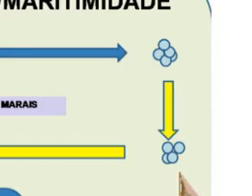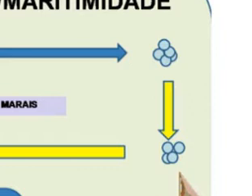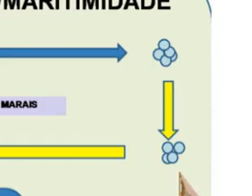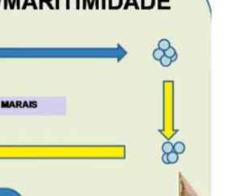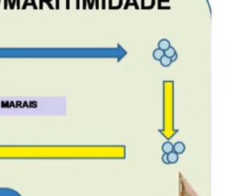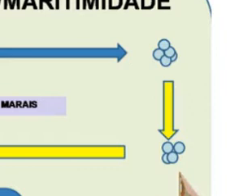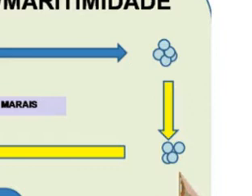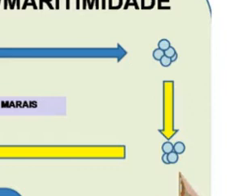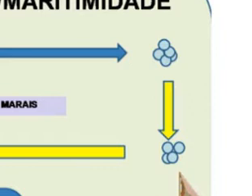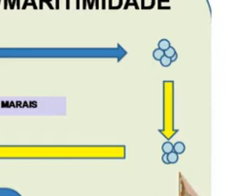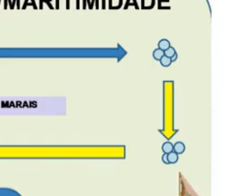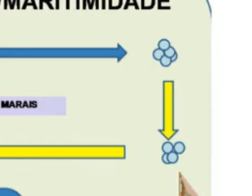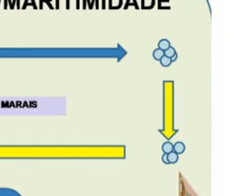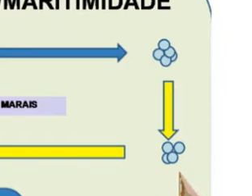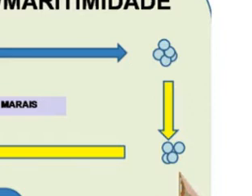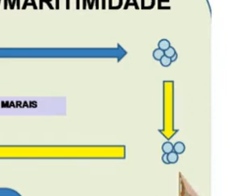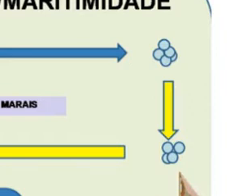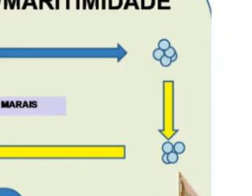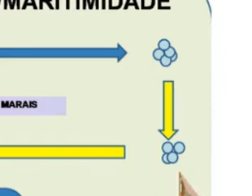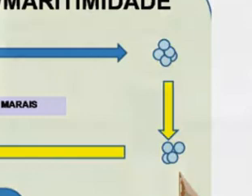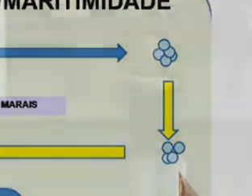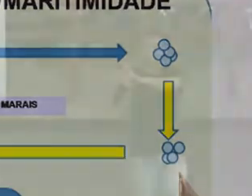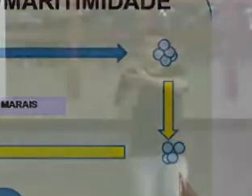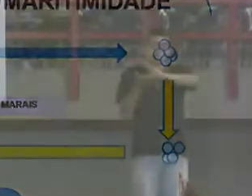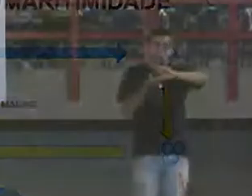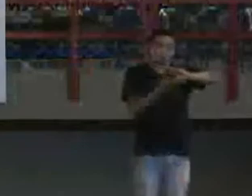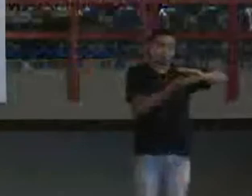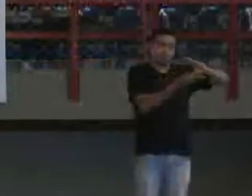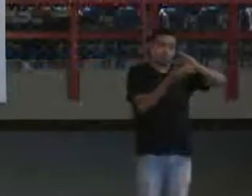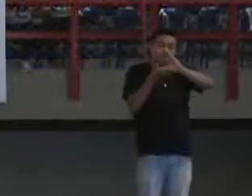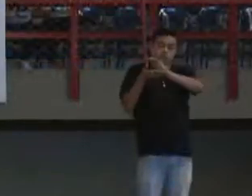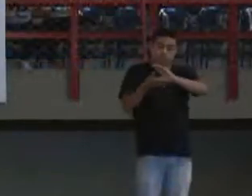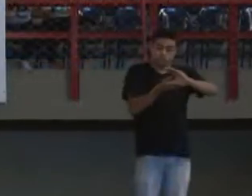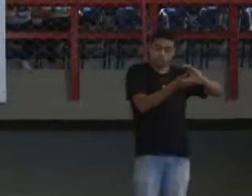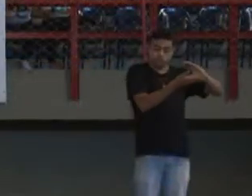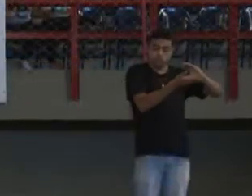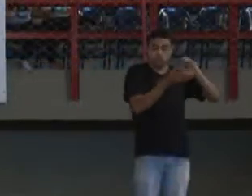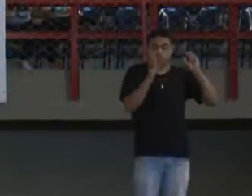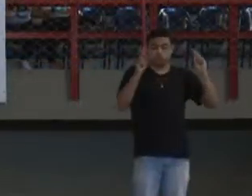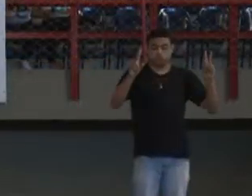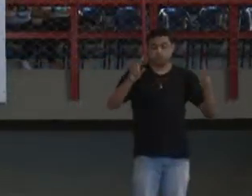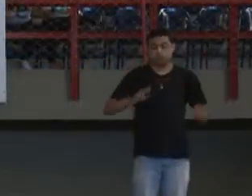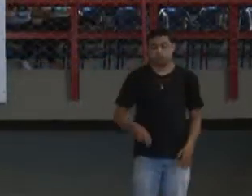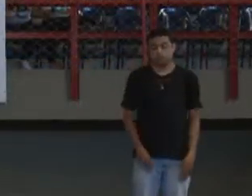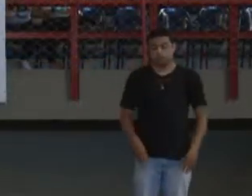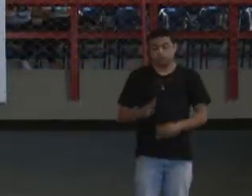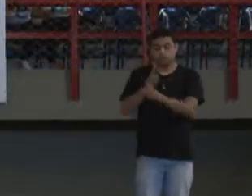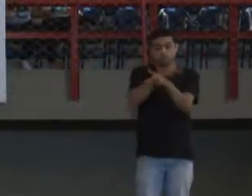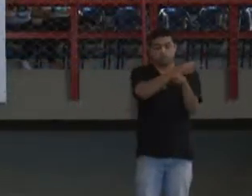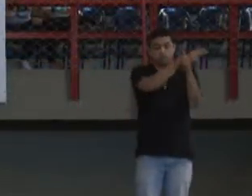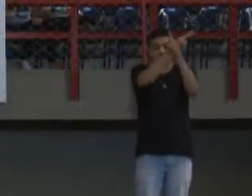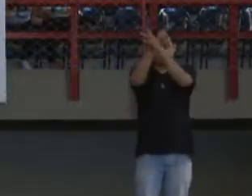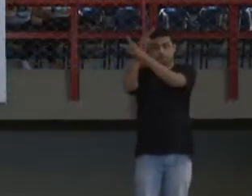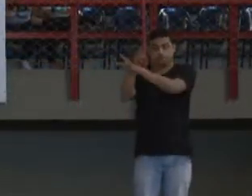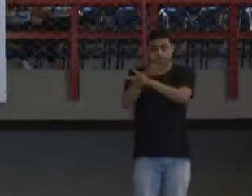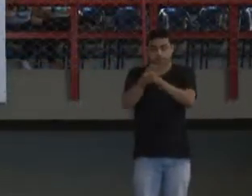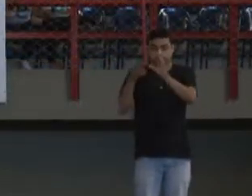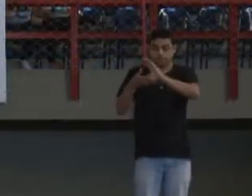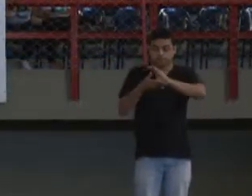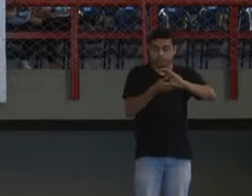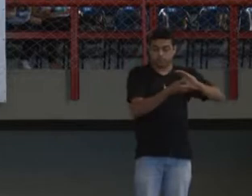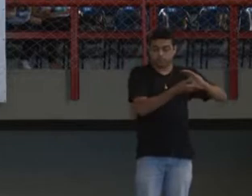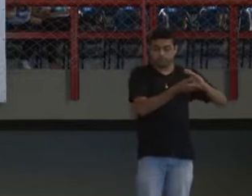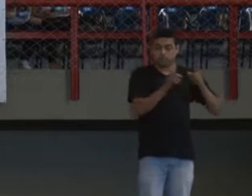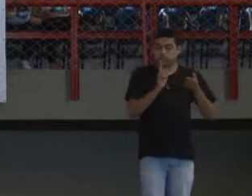no comecinho da manhã, até o finalzinho da manhã para a Terra. Tranquilo? Bom, e aí você tem correntes marítimas. Aí não vou nem perder